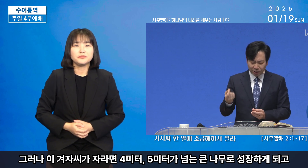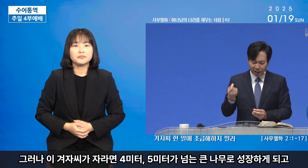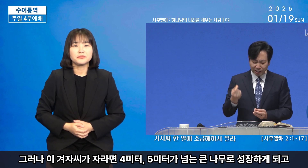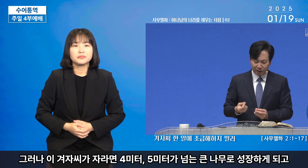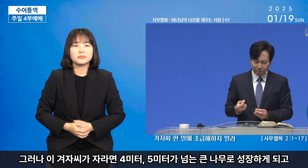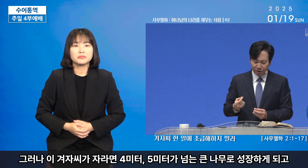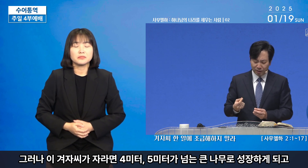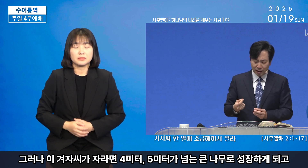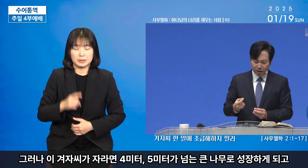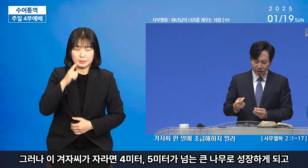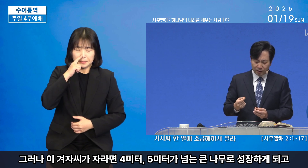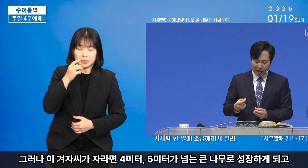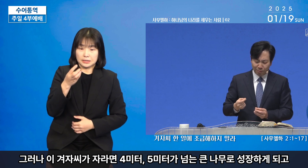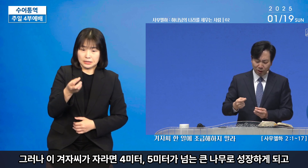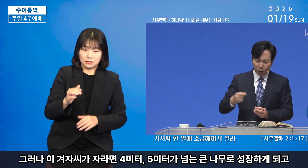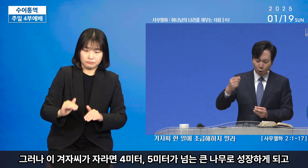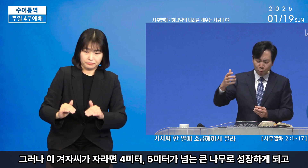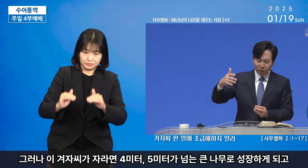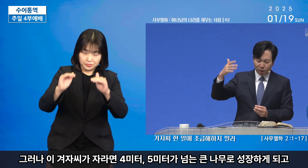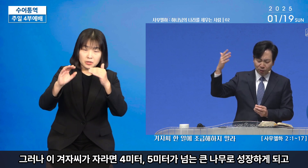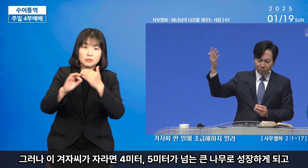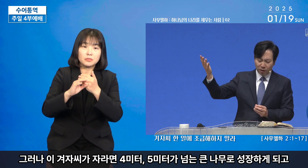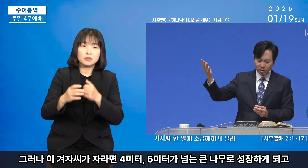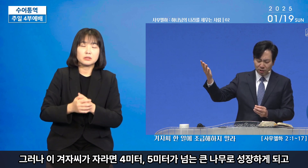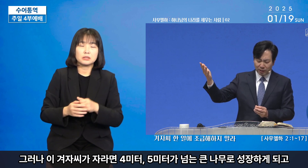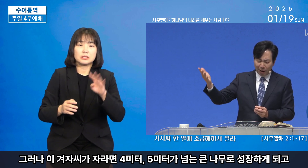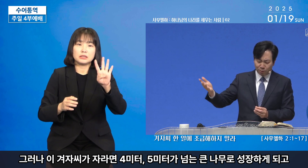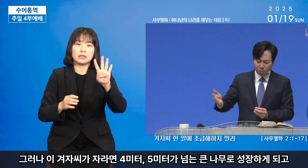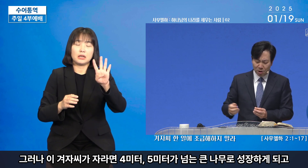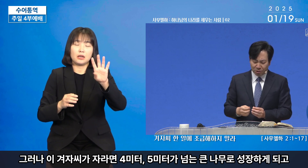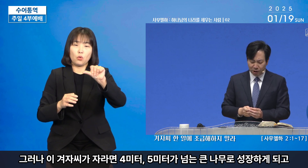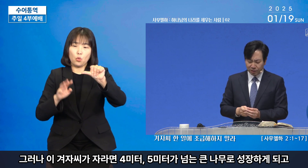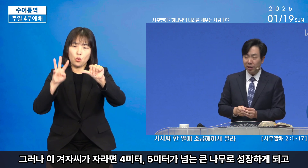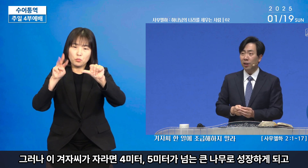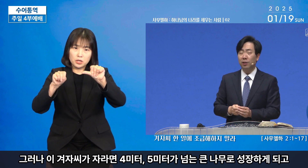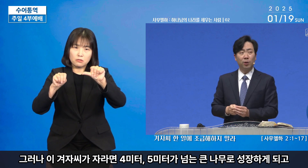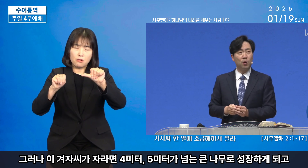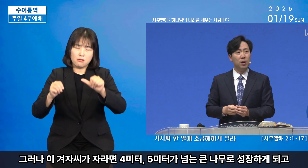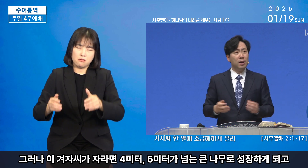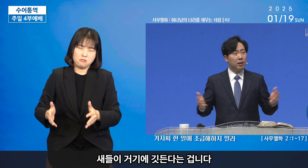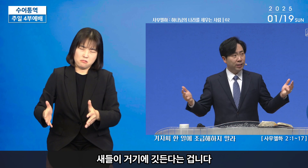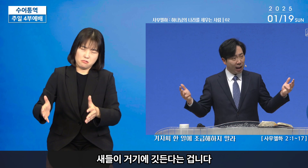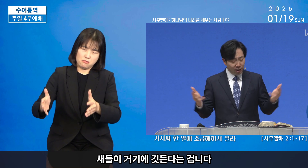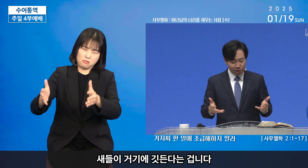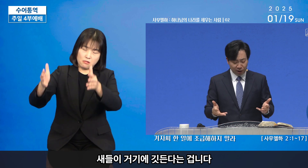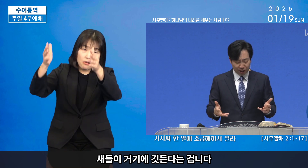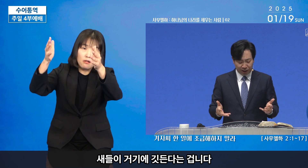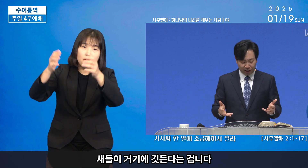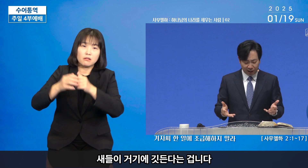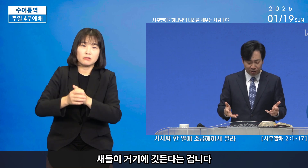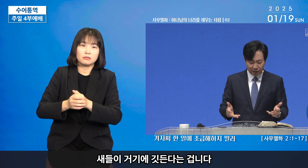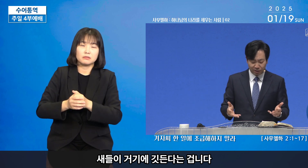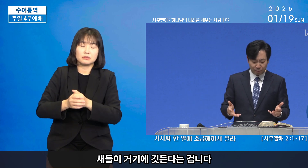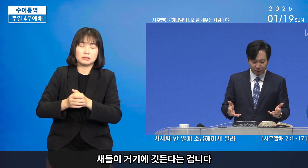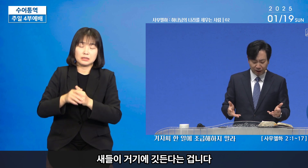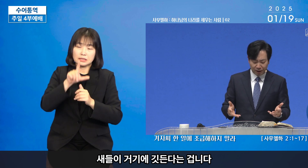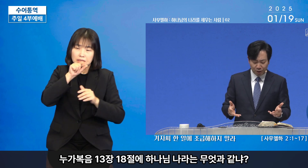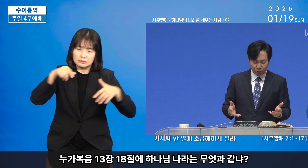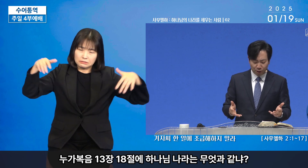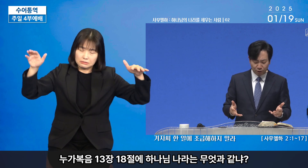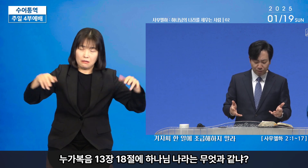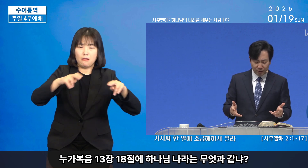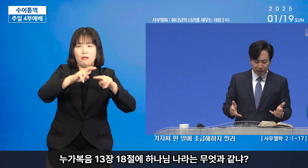이 겨자씨가 자라면 4m, 5m가 넘는 큰 나무로 성장하게 되고 새들이 거기에 깃든다는